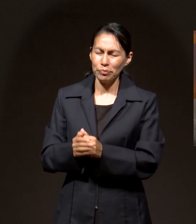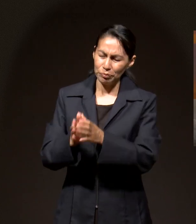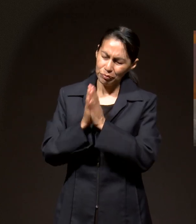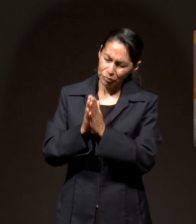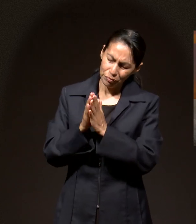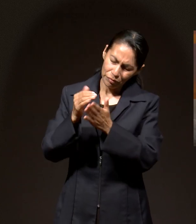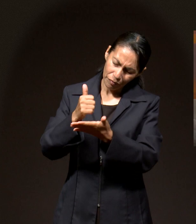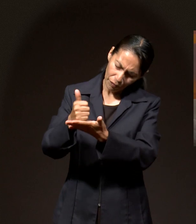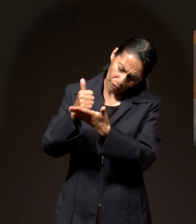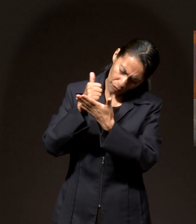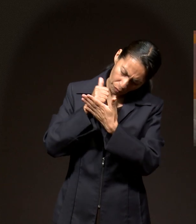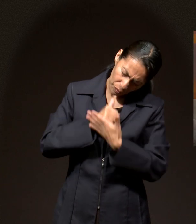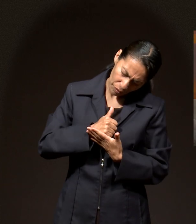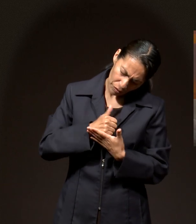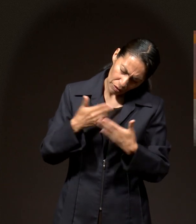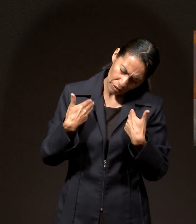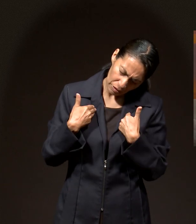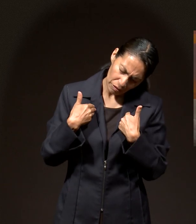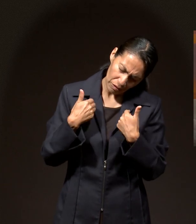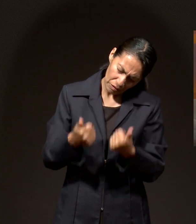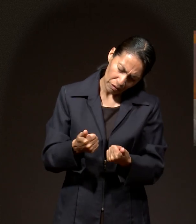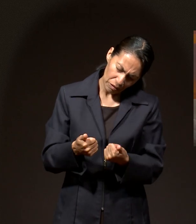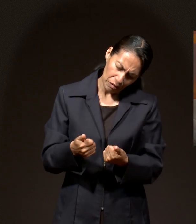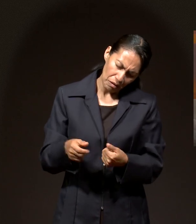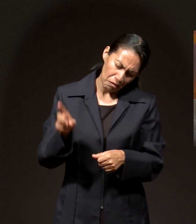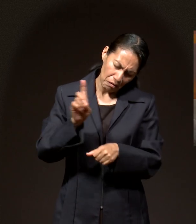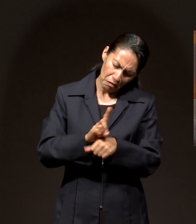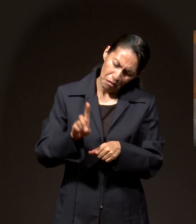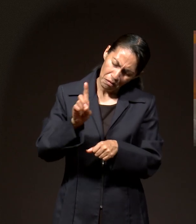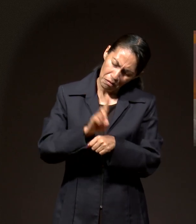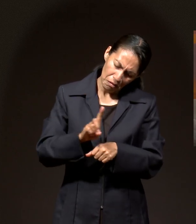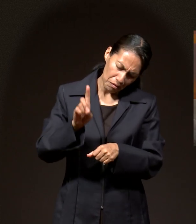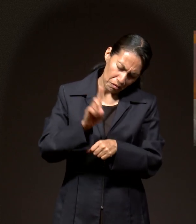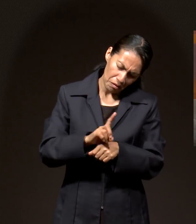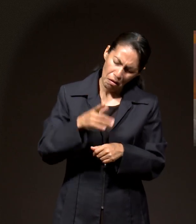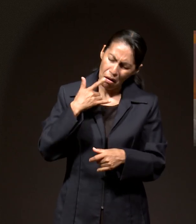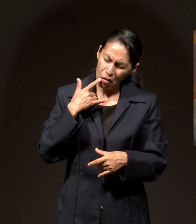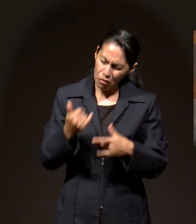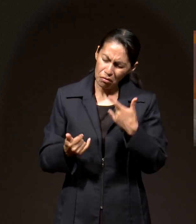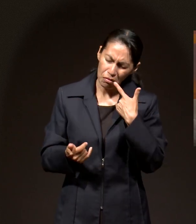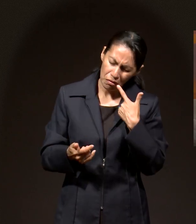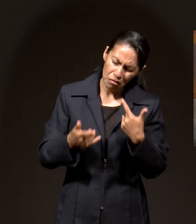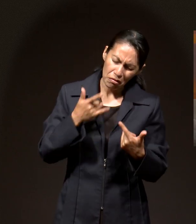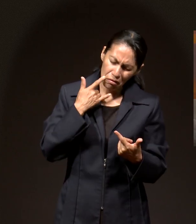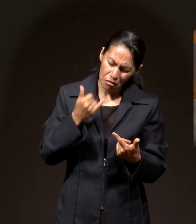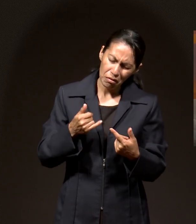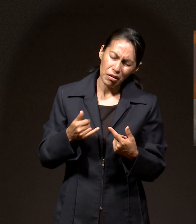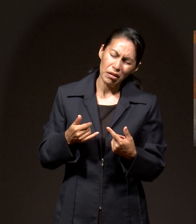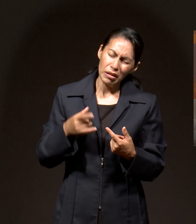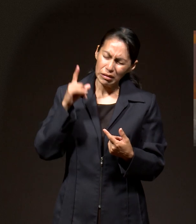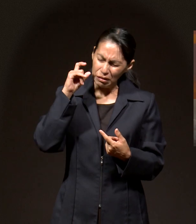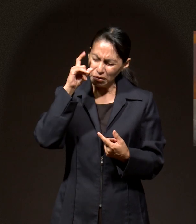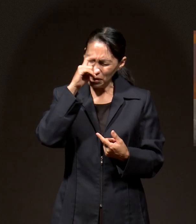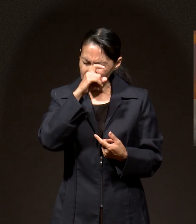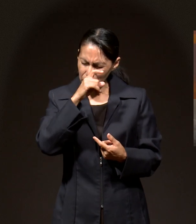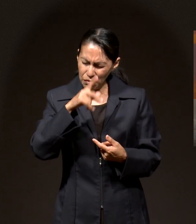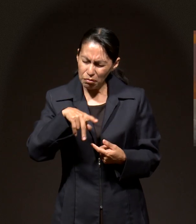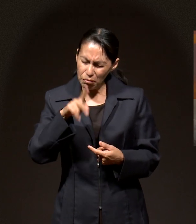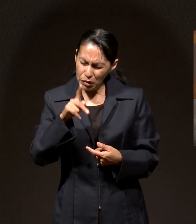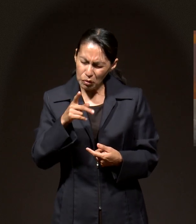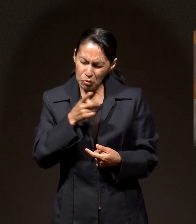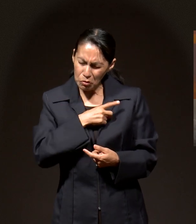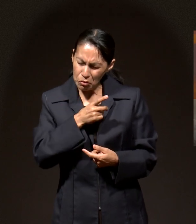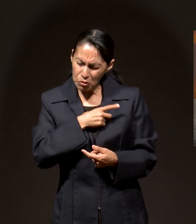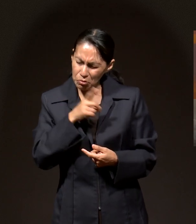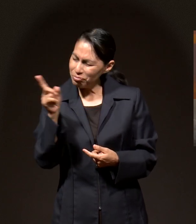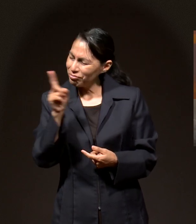Amén. Ayúdanos, Señor, a reconocer que estamos en una lucha constante todos los días, pero que no estamos solos en esto, que nos tenemos